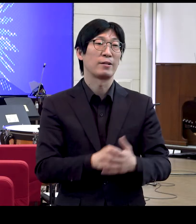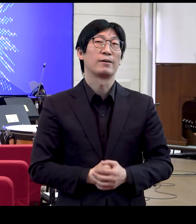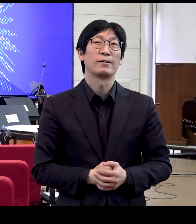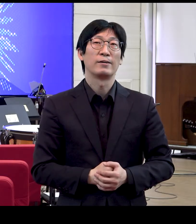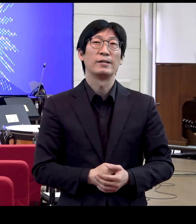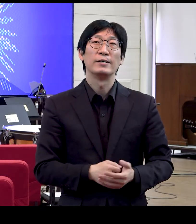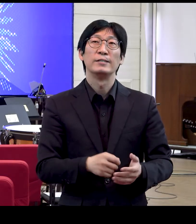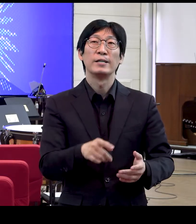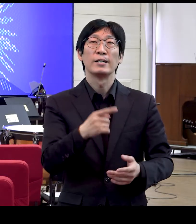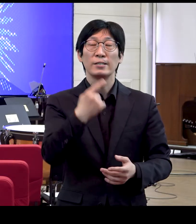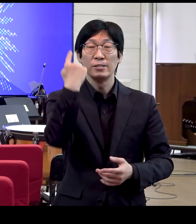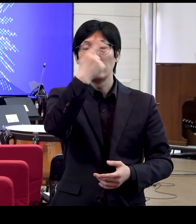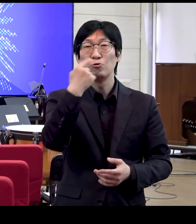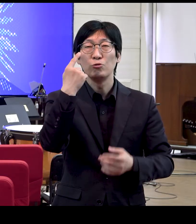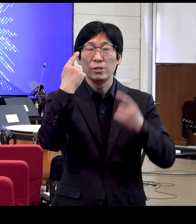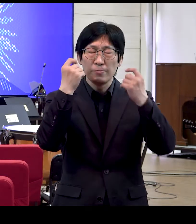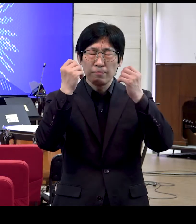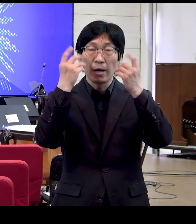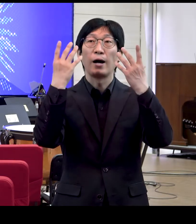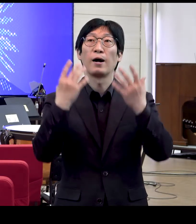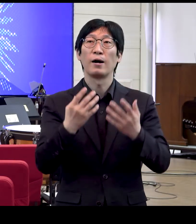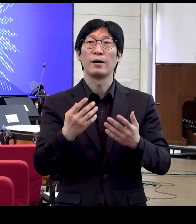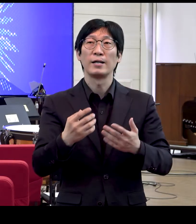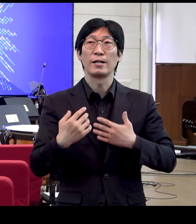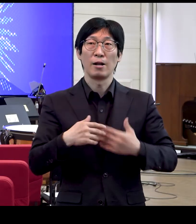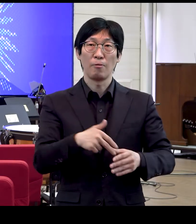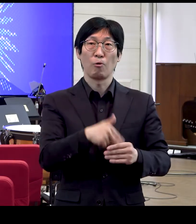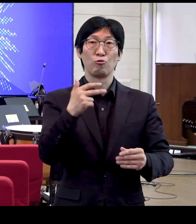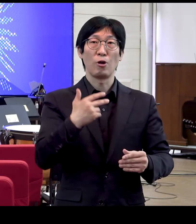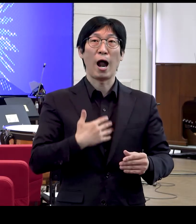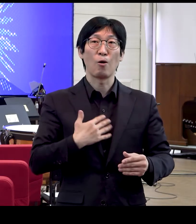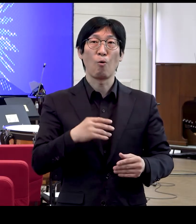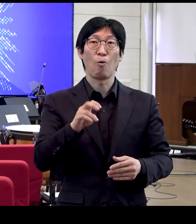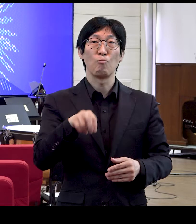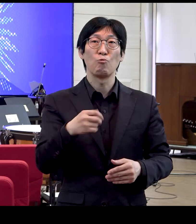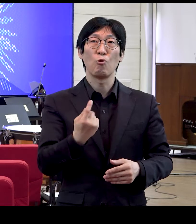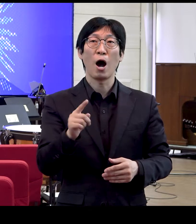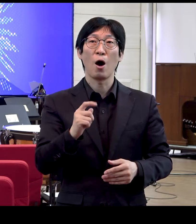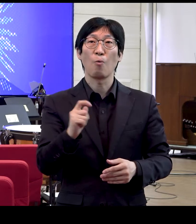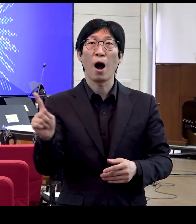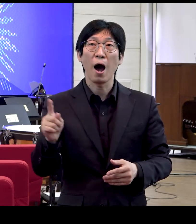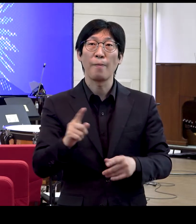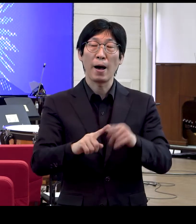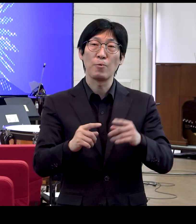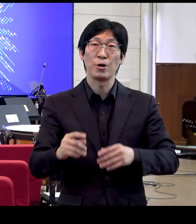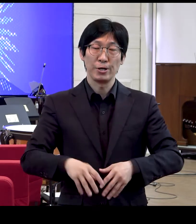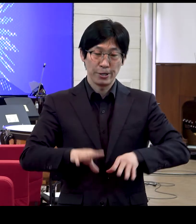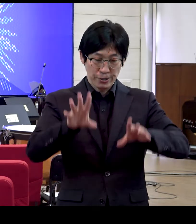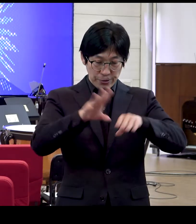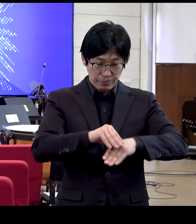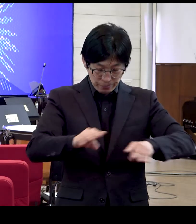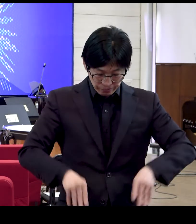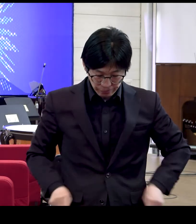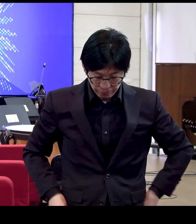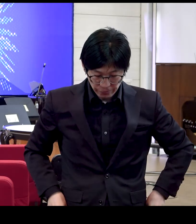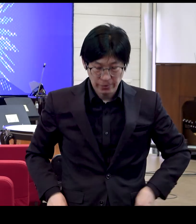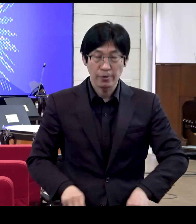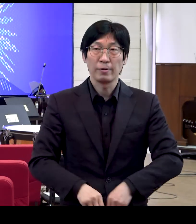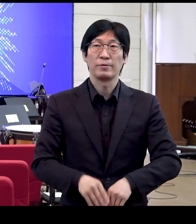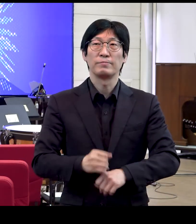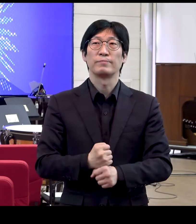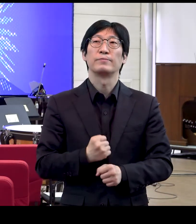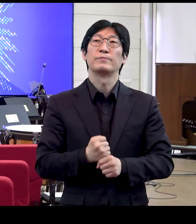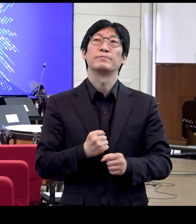읽겠습니다. 7절 같이 읽습니다. 이에 그들의 눈이 밝아져 자기들이 벗은 줄 알고 무화과 나무 잎을